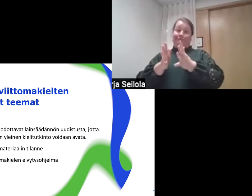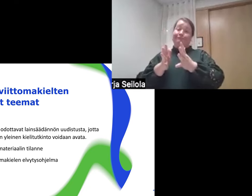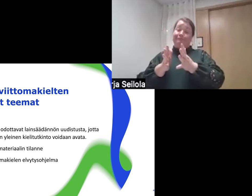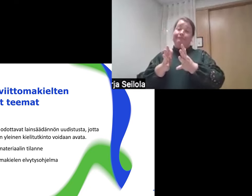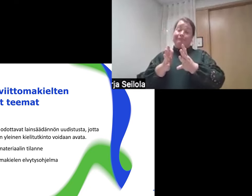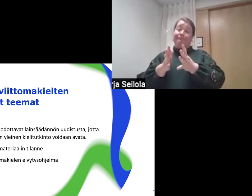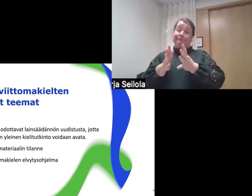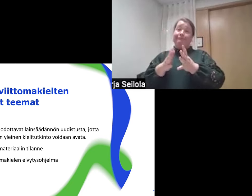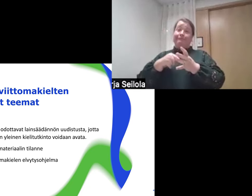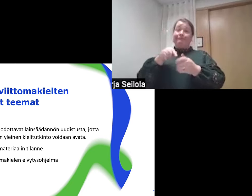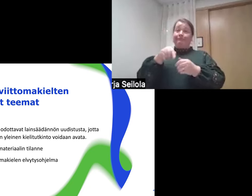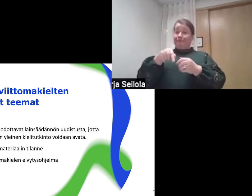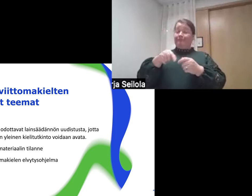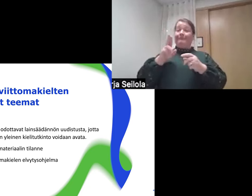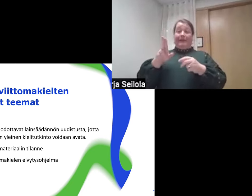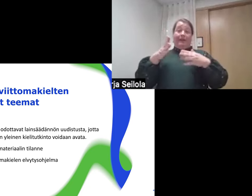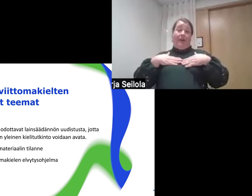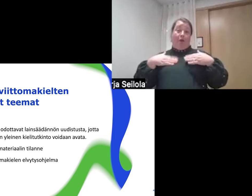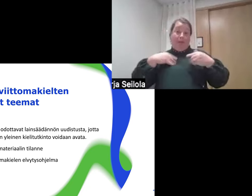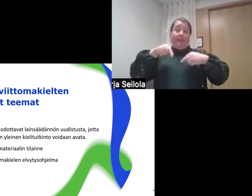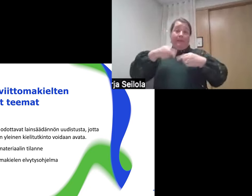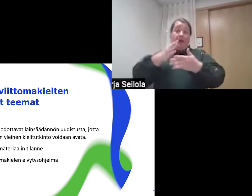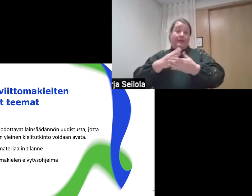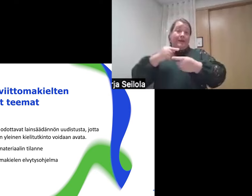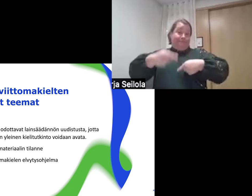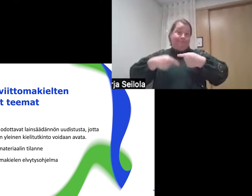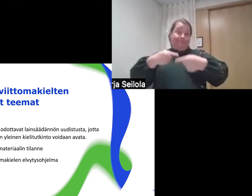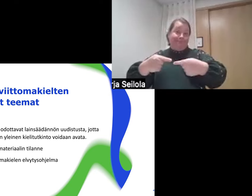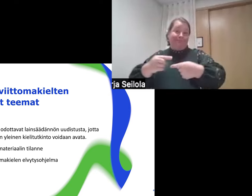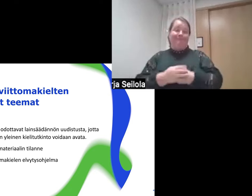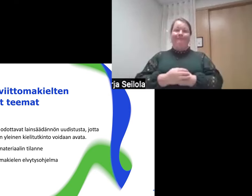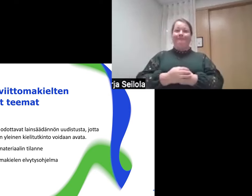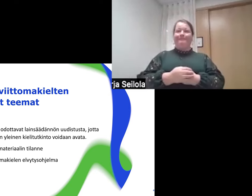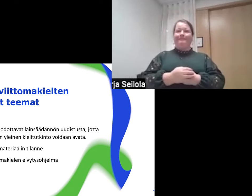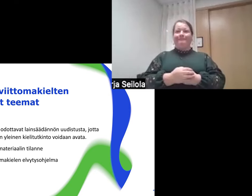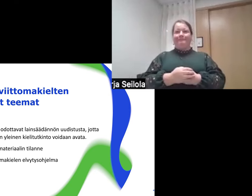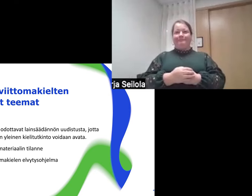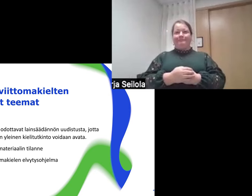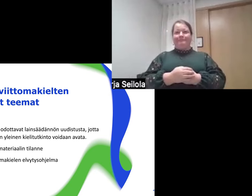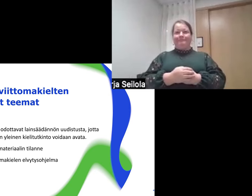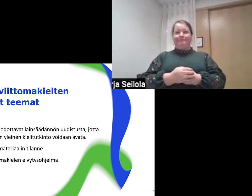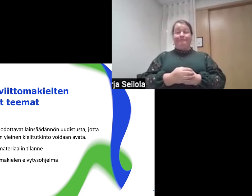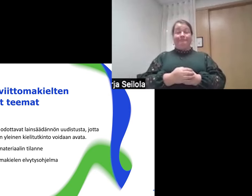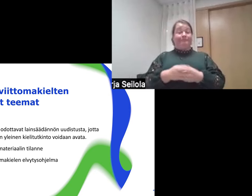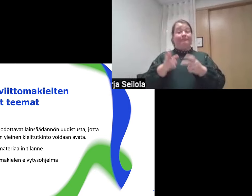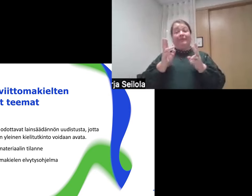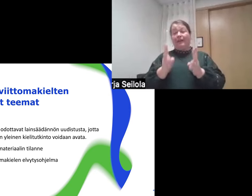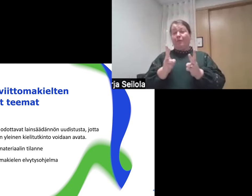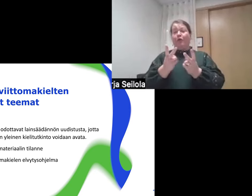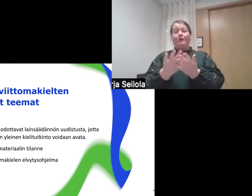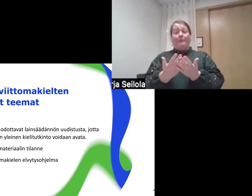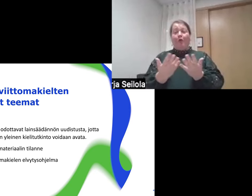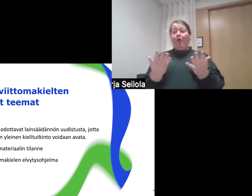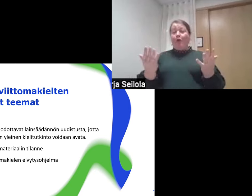Eli miten me saamme viittomakielet pysymään elinvoimaisina. Ja mä olen erittäin iloinen, että tämä asia on liikkeellä